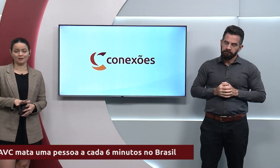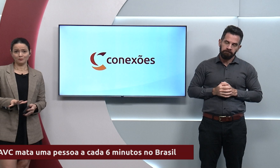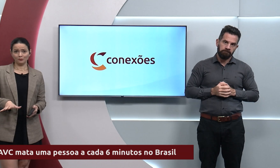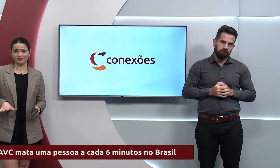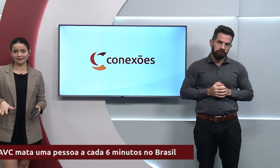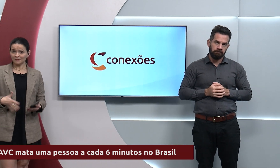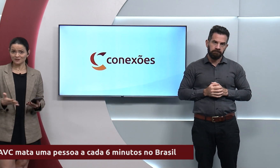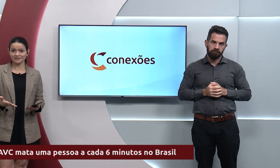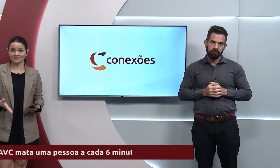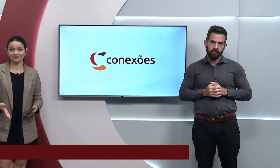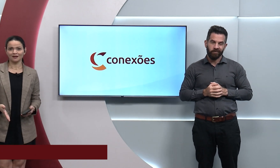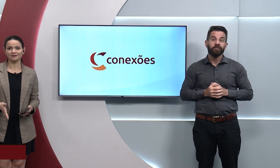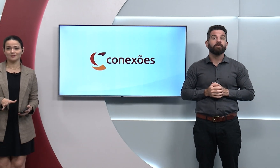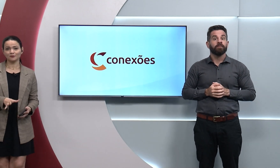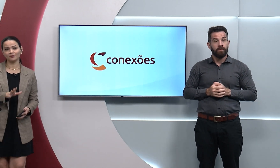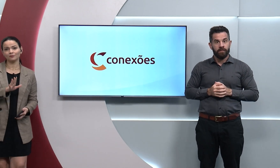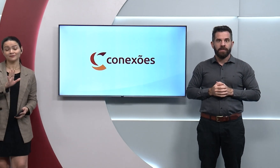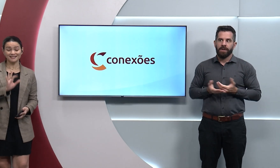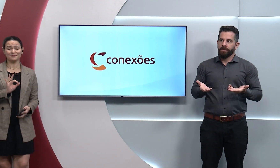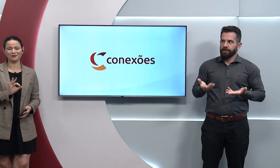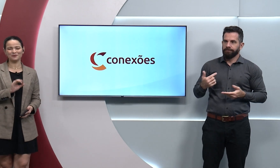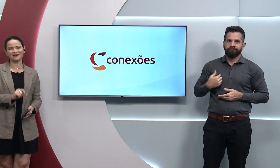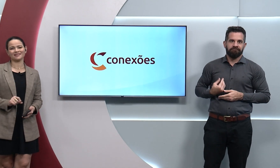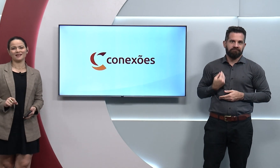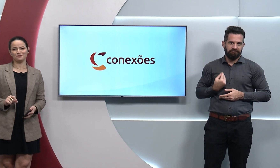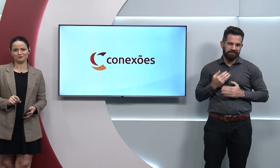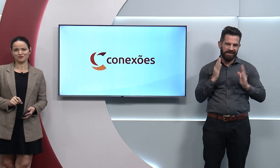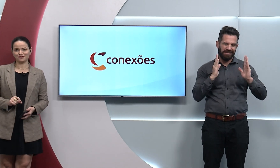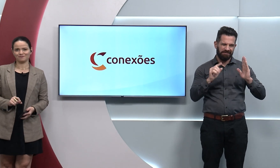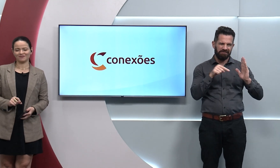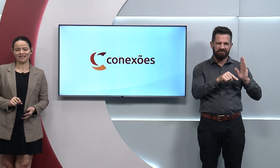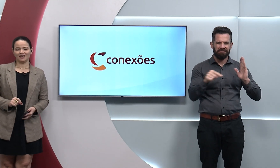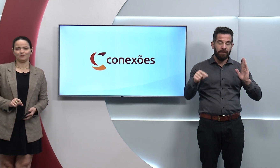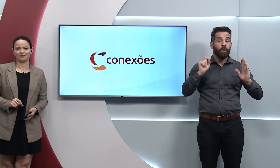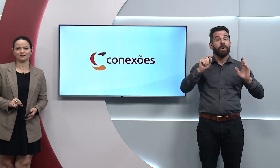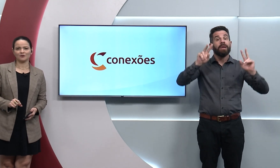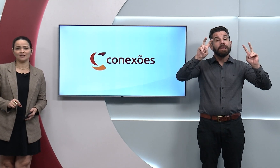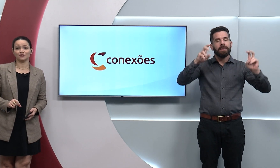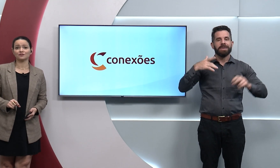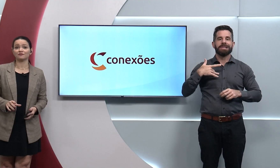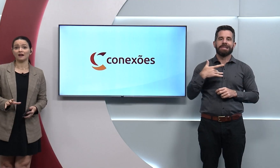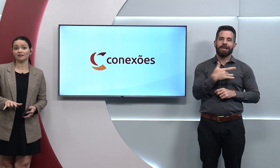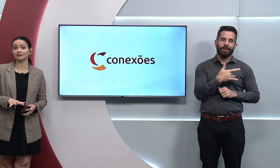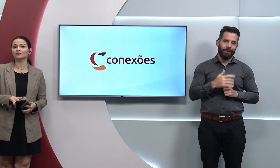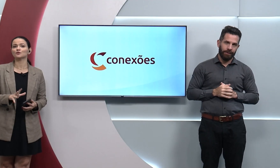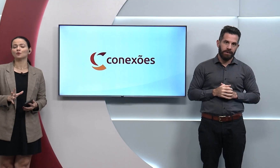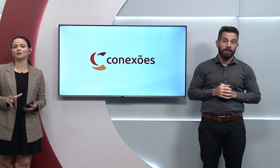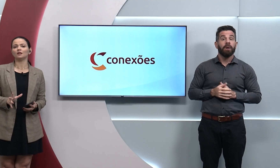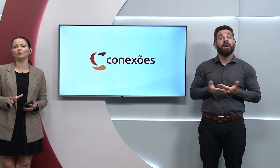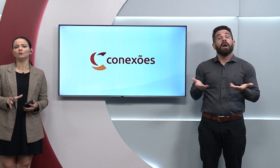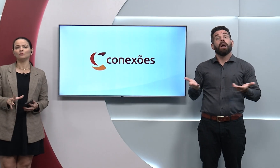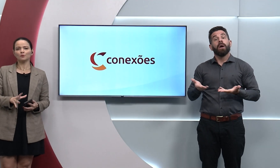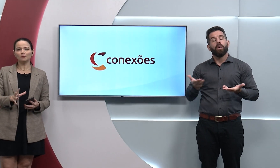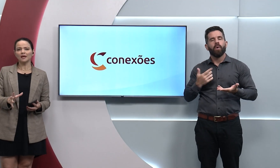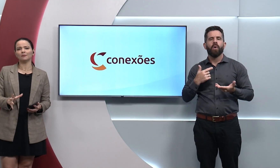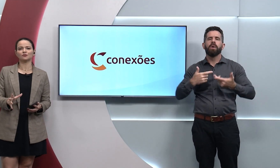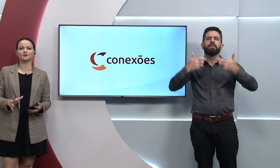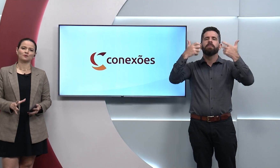Bom, e a temática central desse bloco é a saúde. Por isso, a gente fala sobre um problema aí de saúde